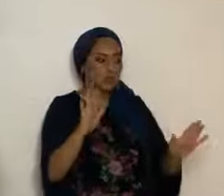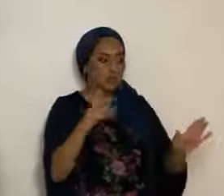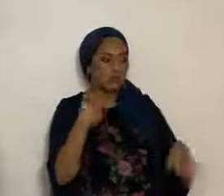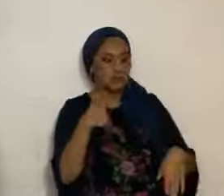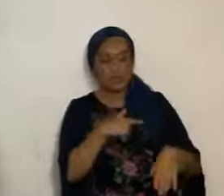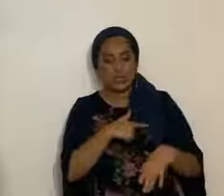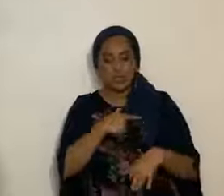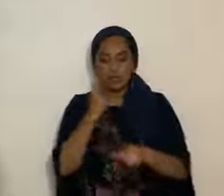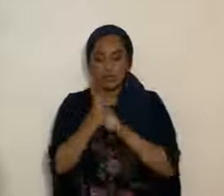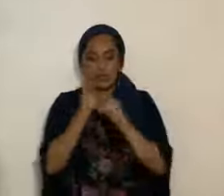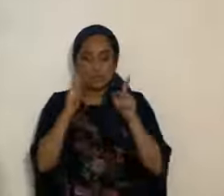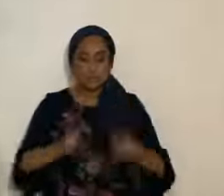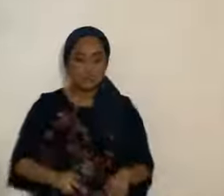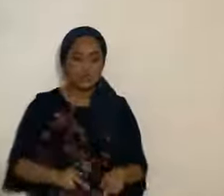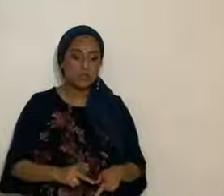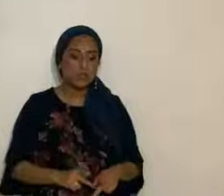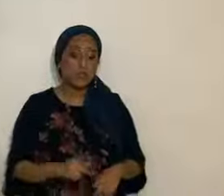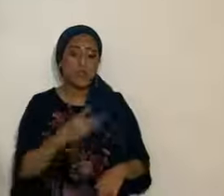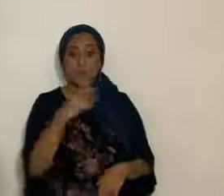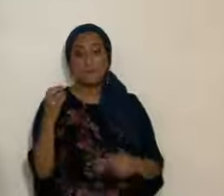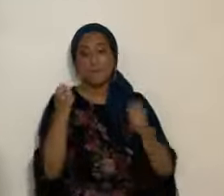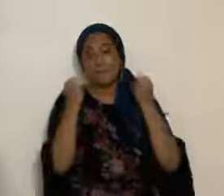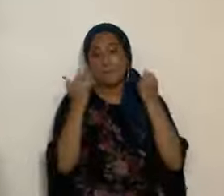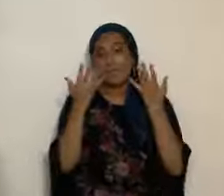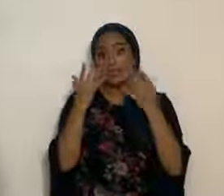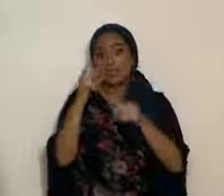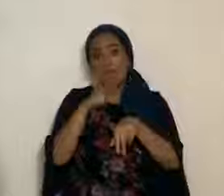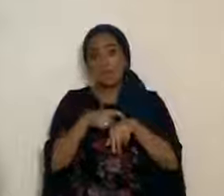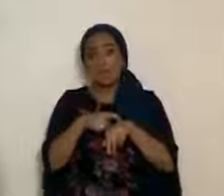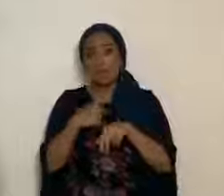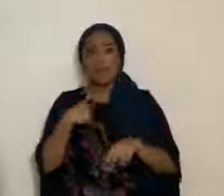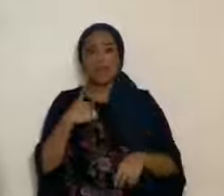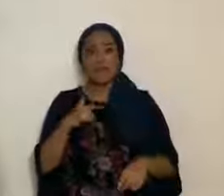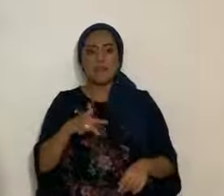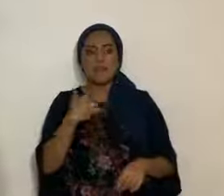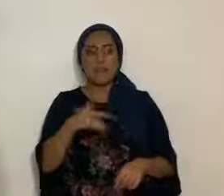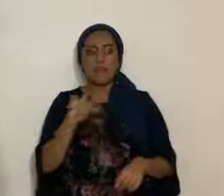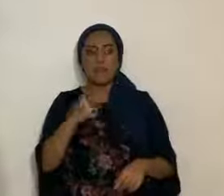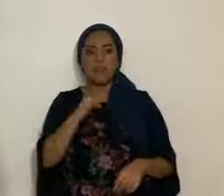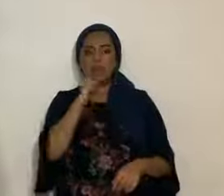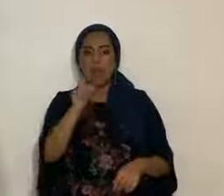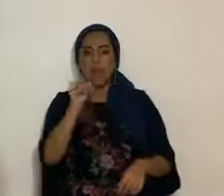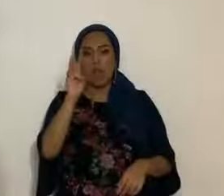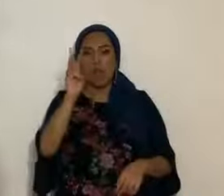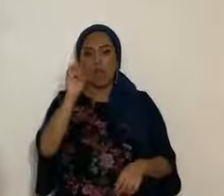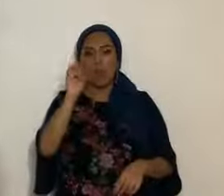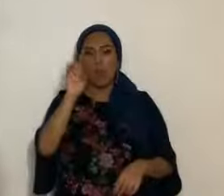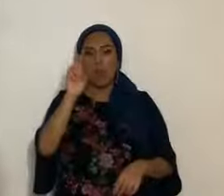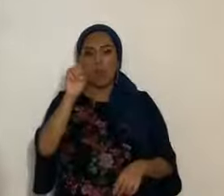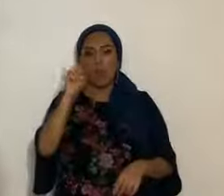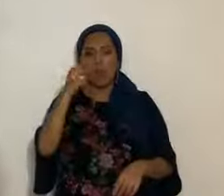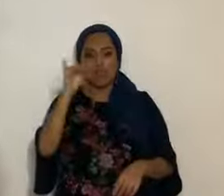indicados. Y muchas veces nos sentimos indignos, por lo cual no podemos valorar el